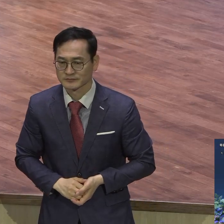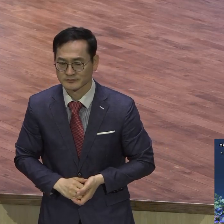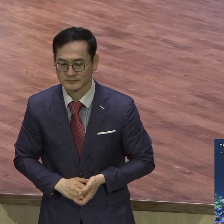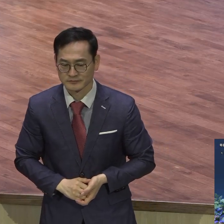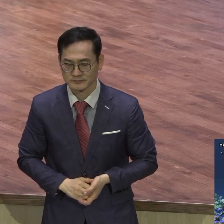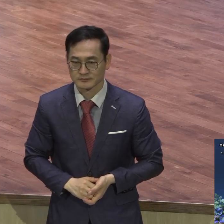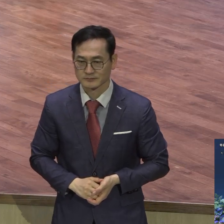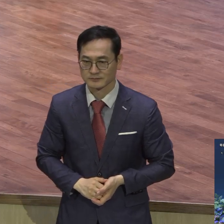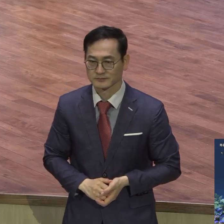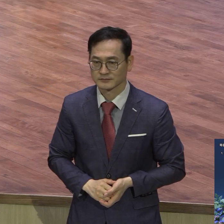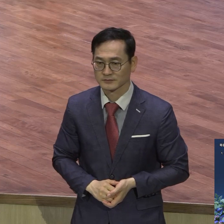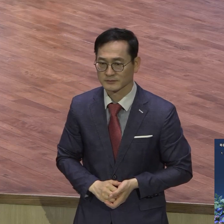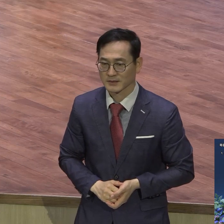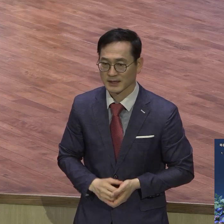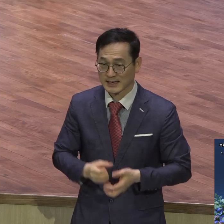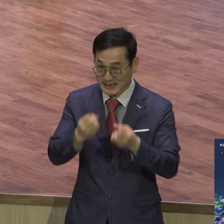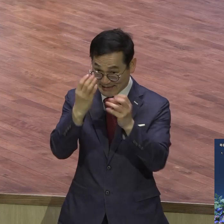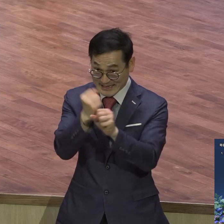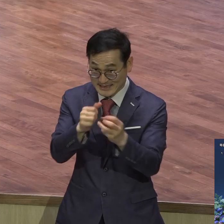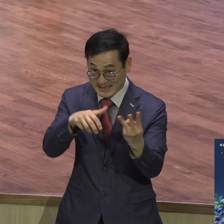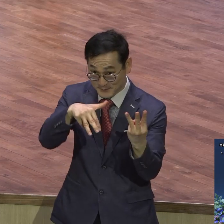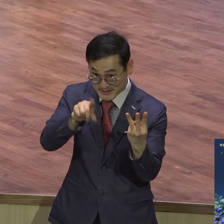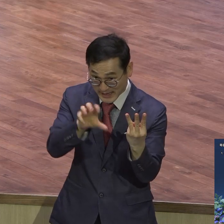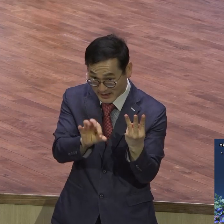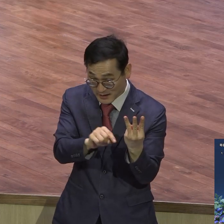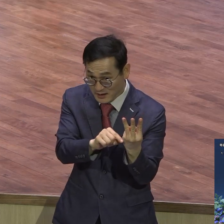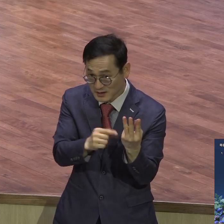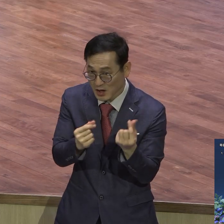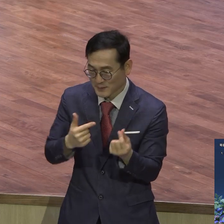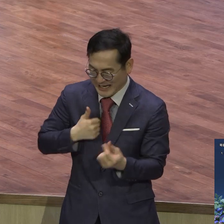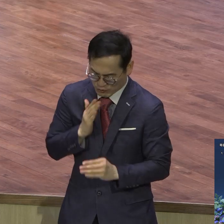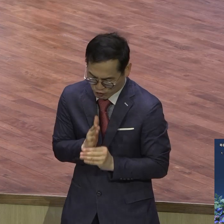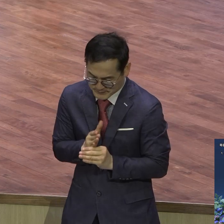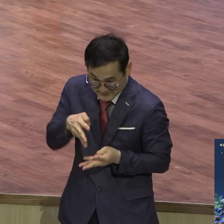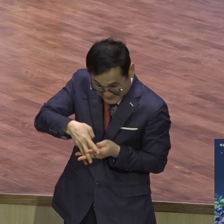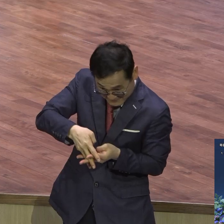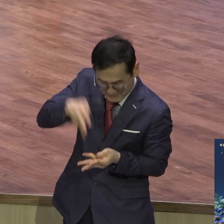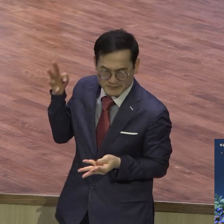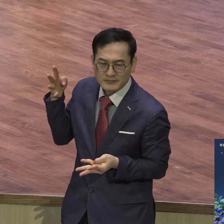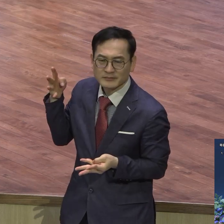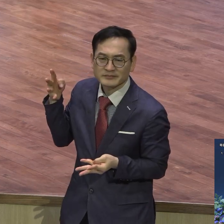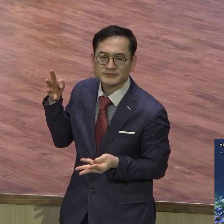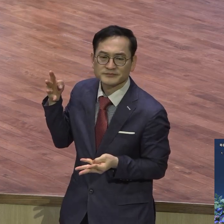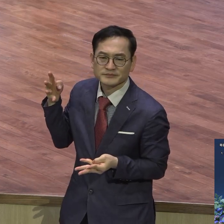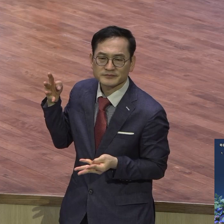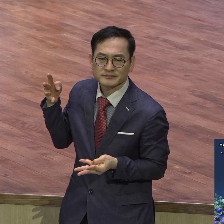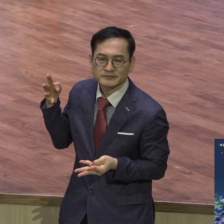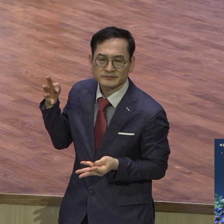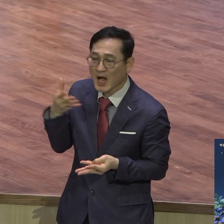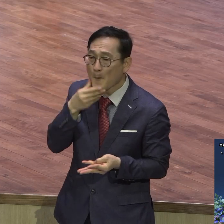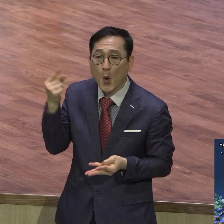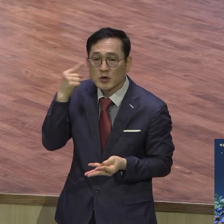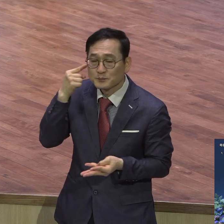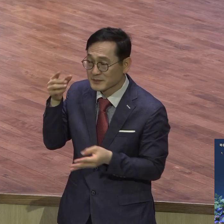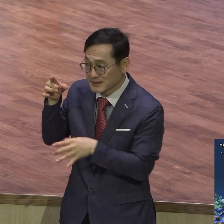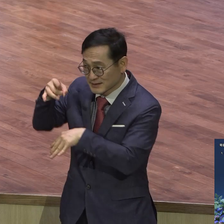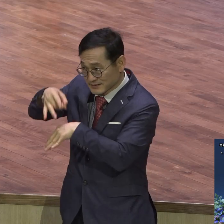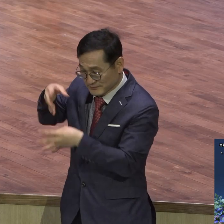나중심의 애틀을 완전히 깨버려라. 다른 사람을 살리는 복음의 세틀을 갖추라.